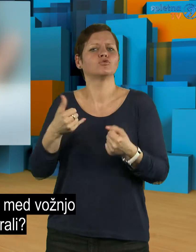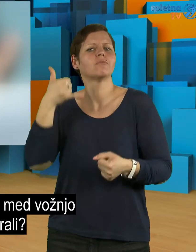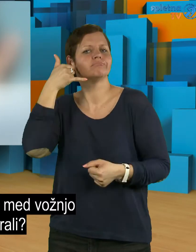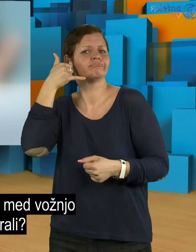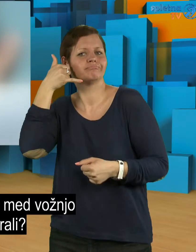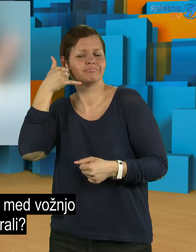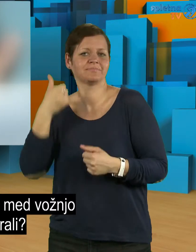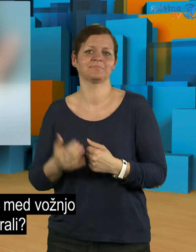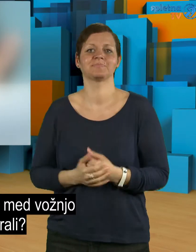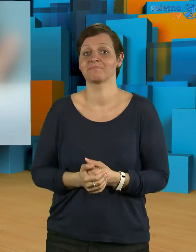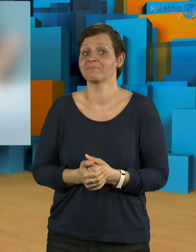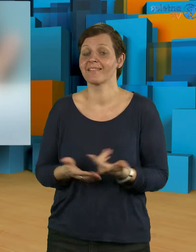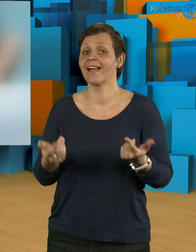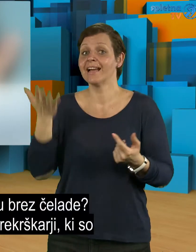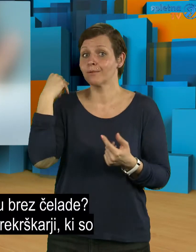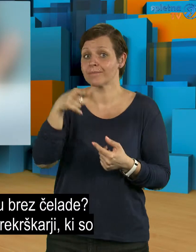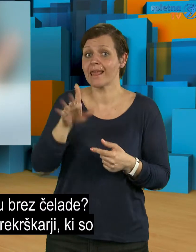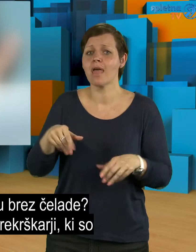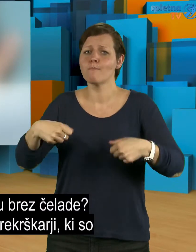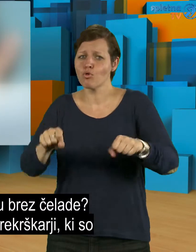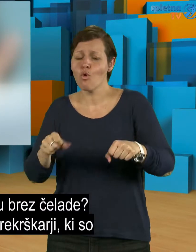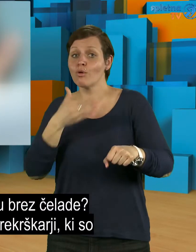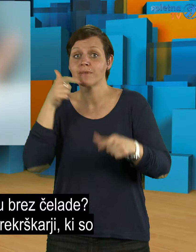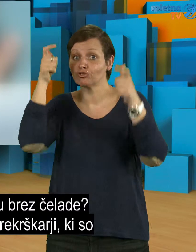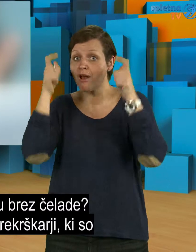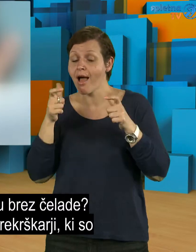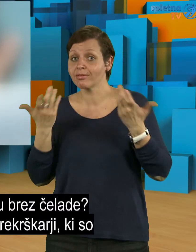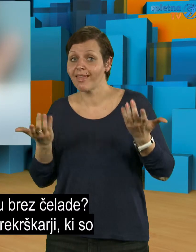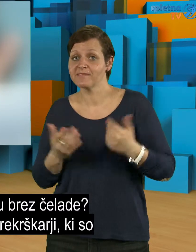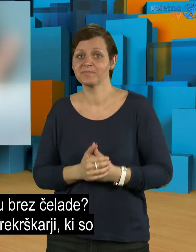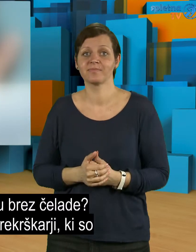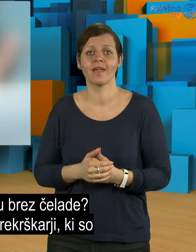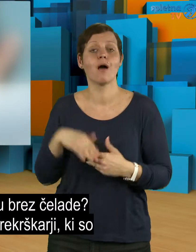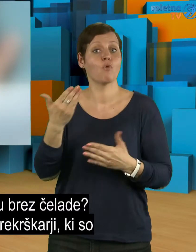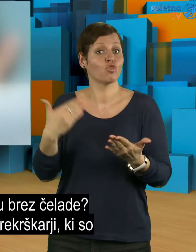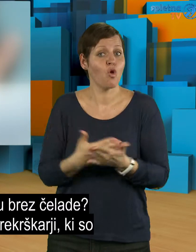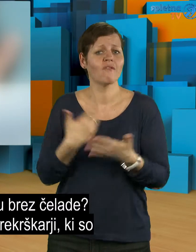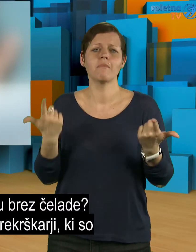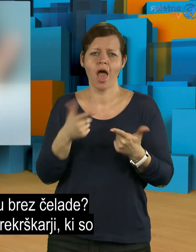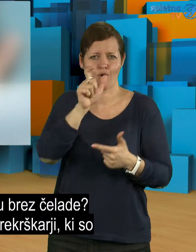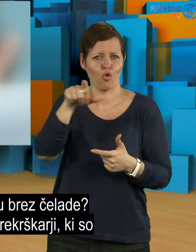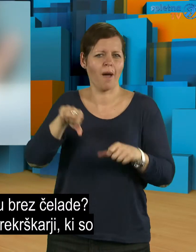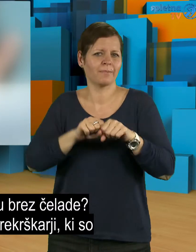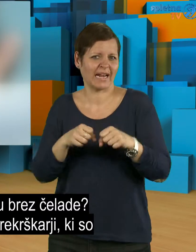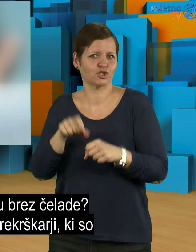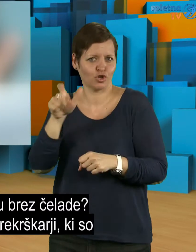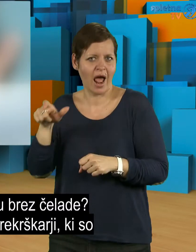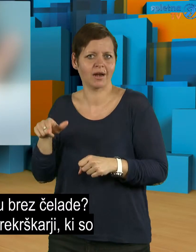telefonirali? Ste bili na motorju brez čelade? Po novem lahko prekrškarji, ki so